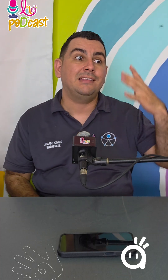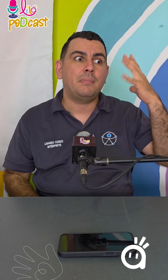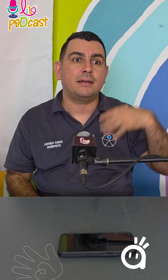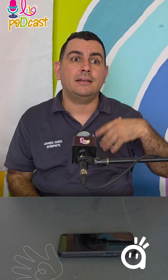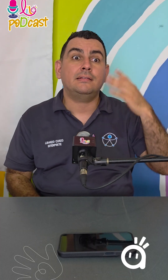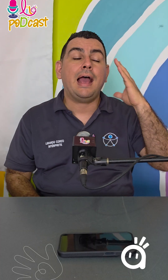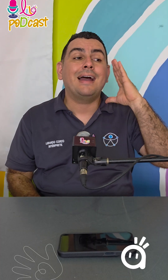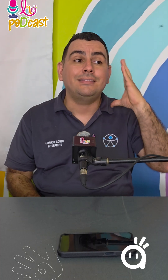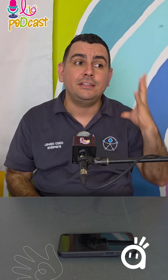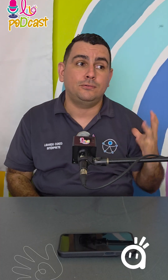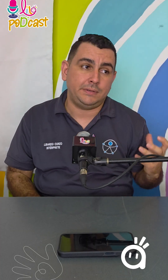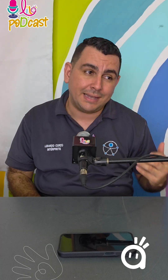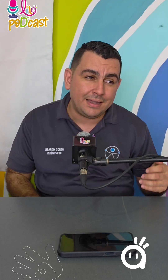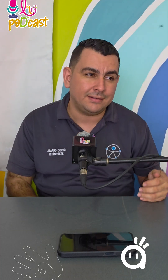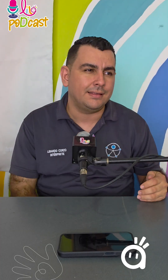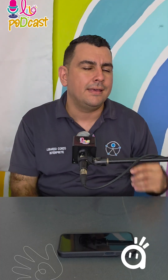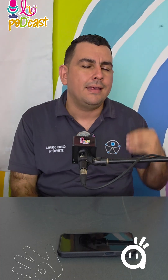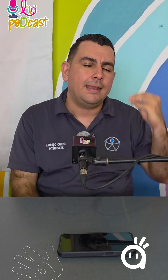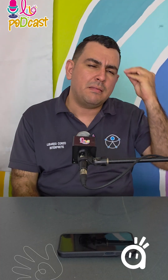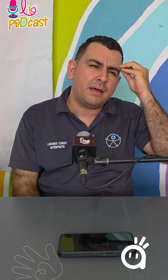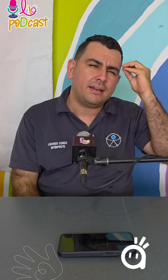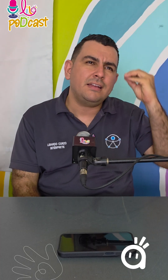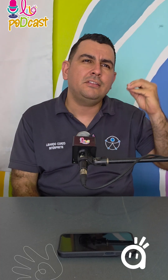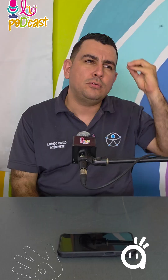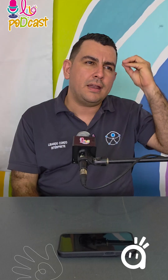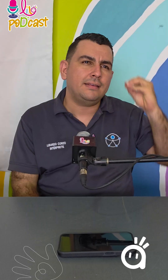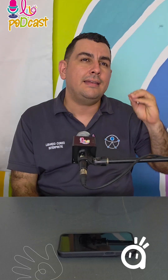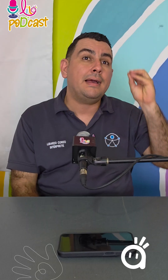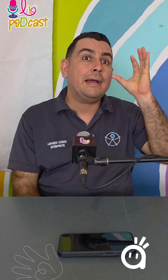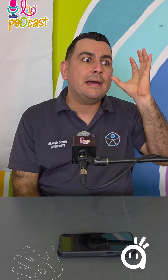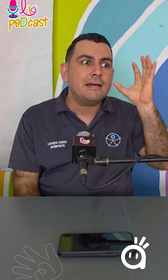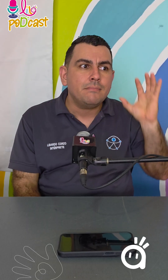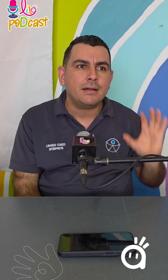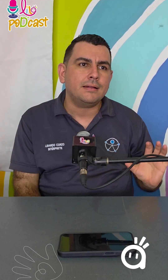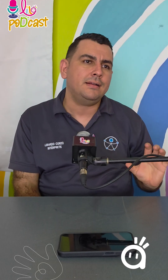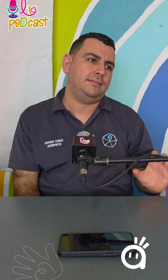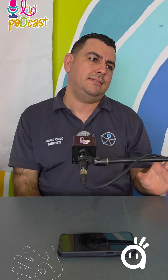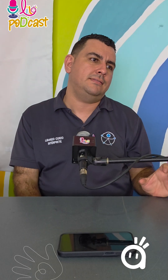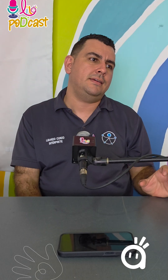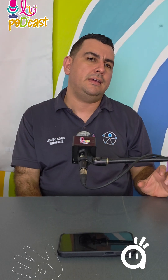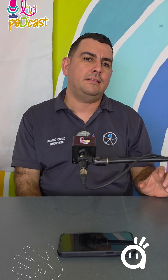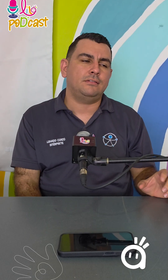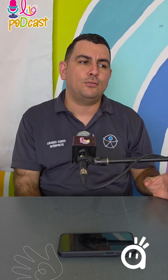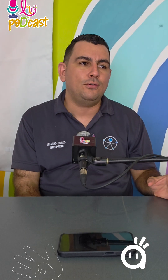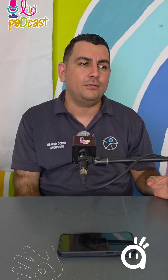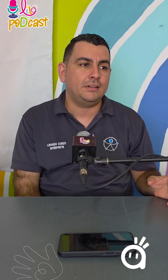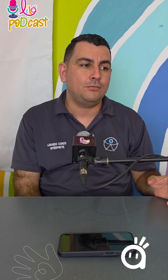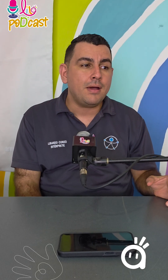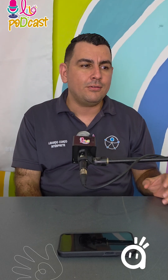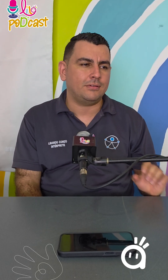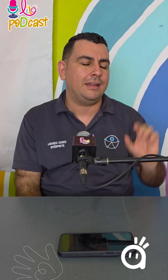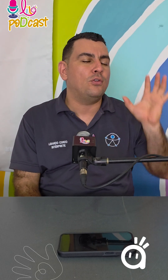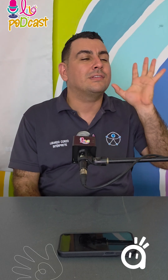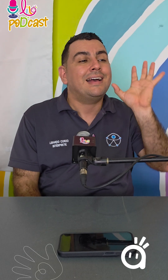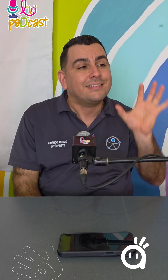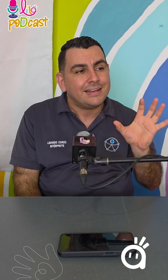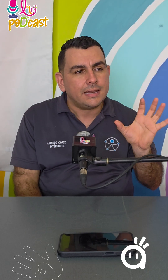las barreras actitudinales. Las barreras actitudinales es la gran barrera que existe entre todos los seres humanos. Nos hace